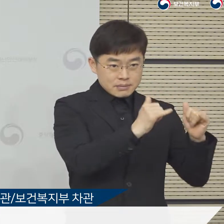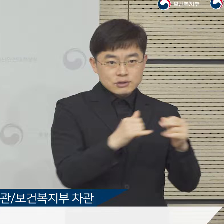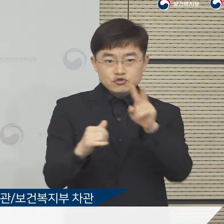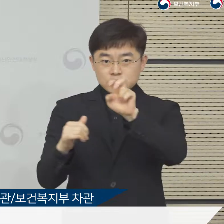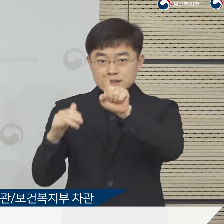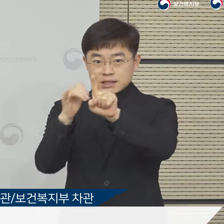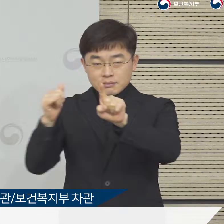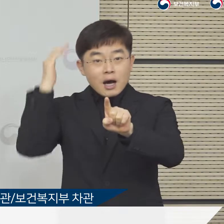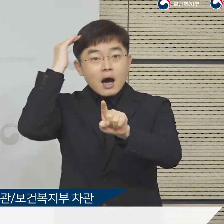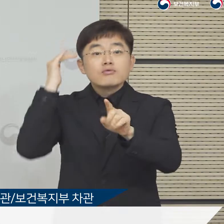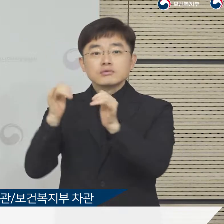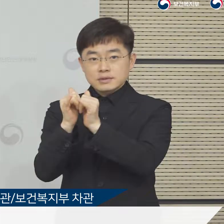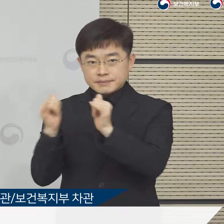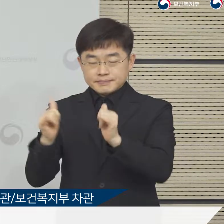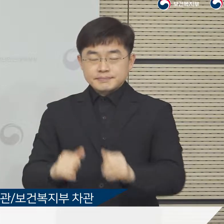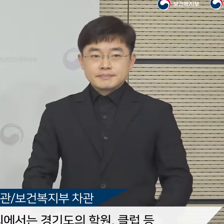국민입니다.